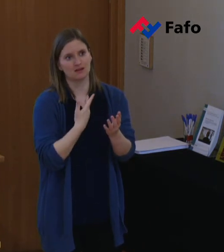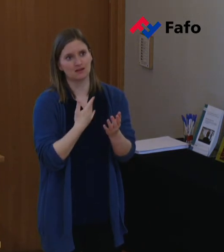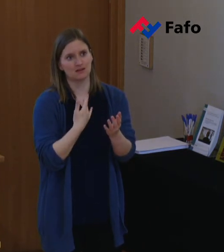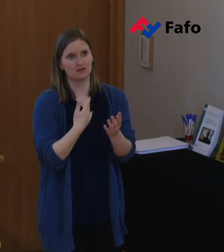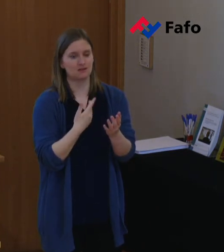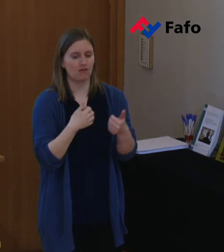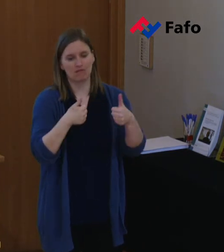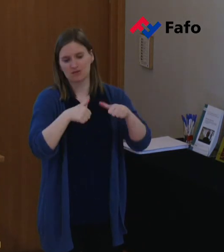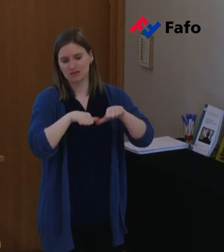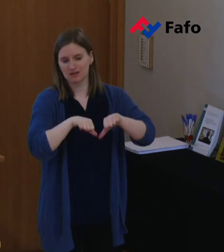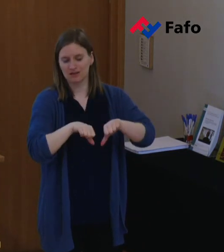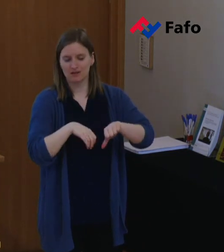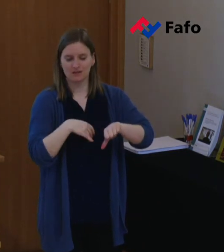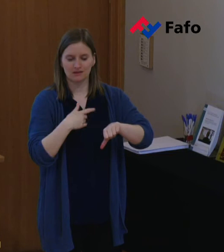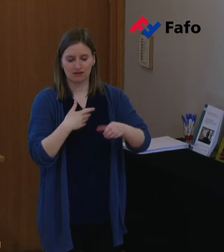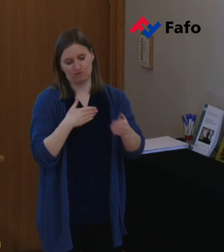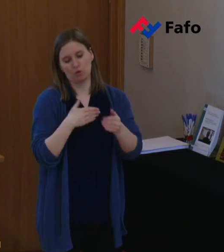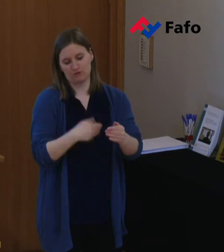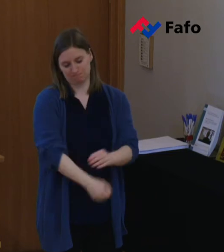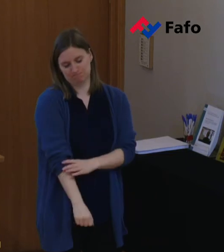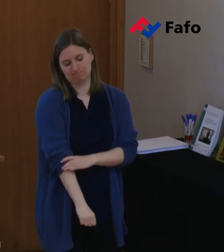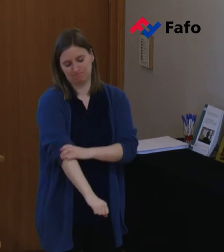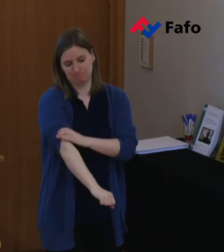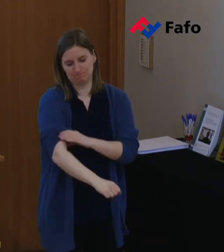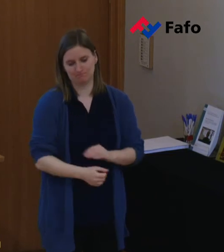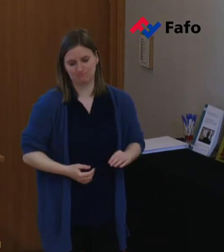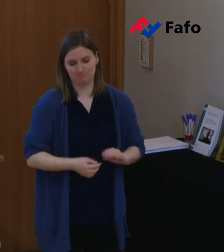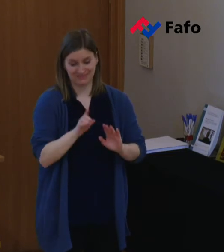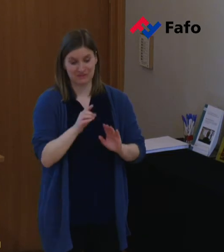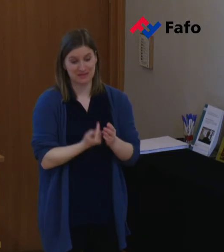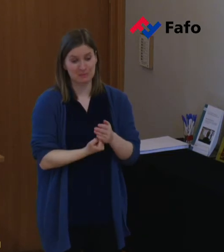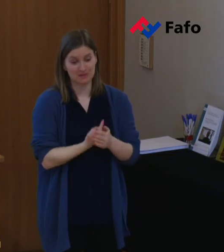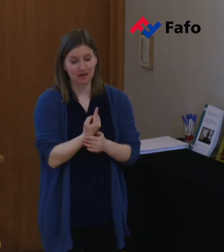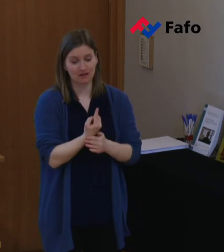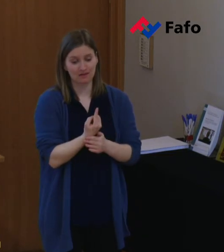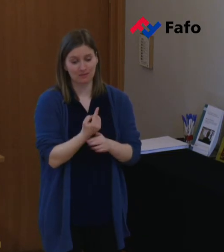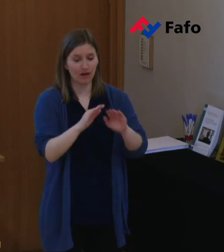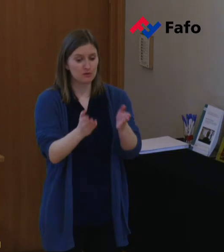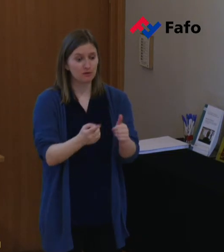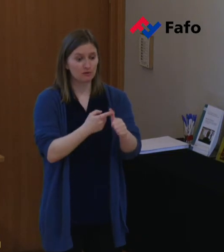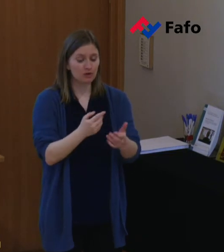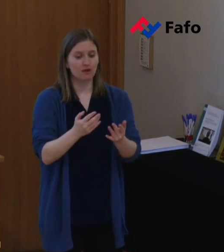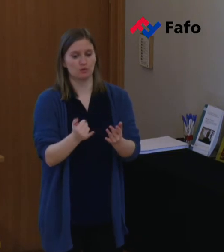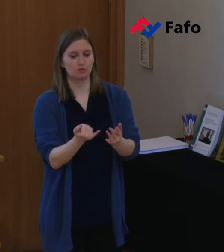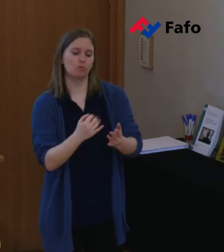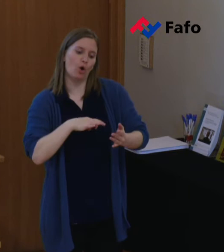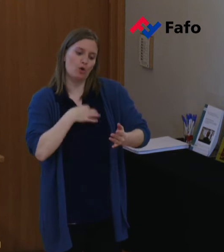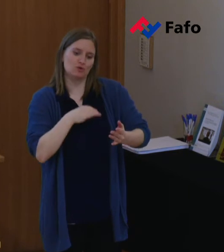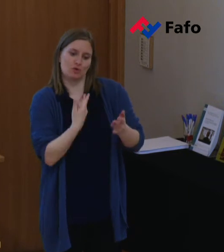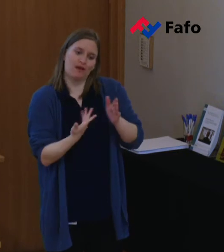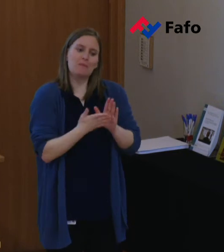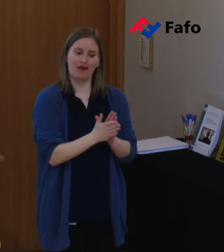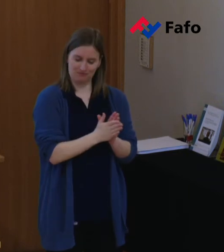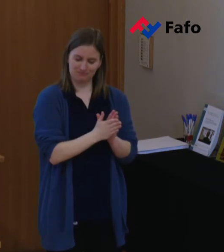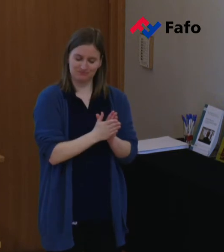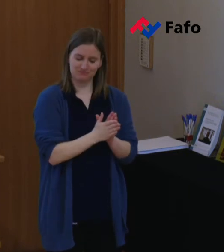veldig vanskelige forhold. Det som spesielt med Housing First at du må jo ønske å være med for å komme inn